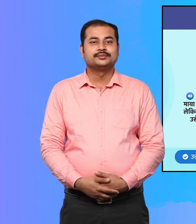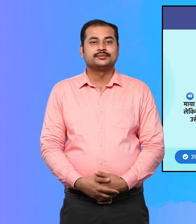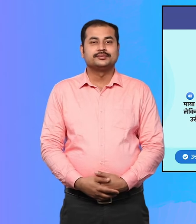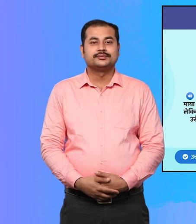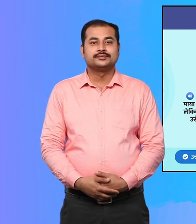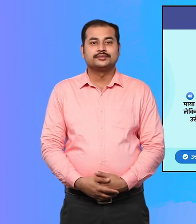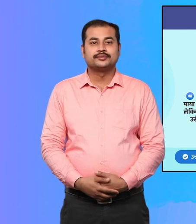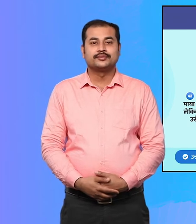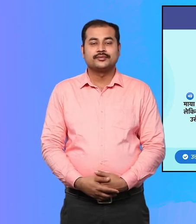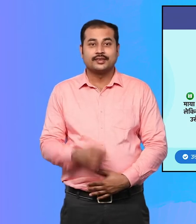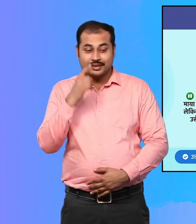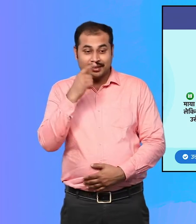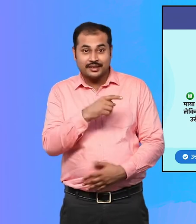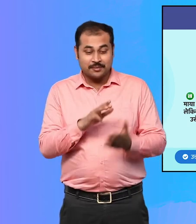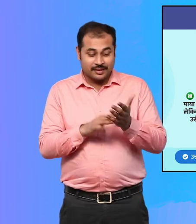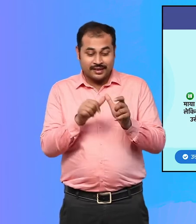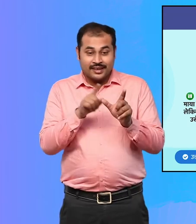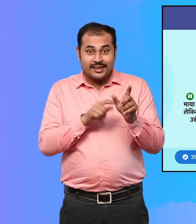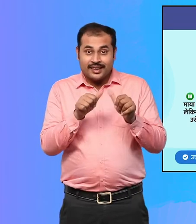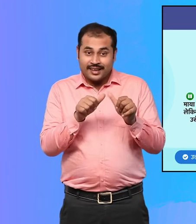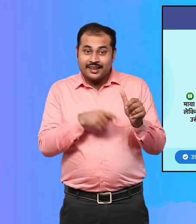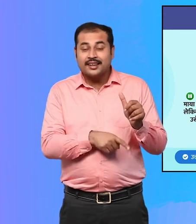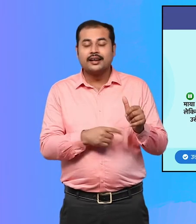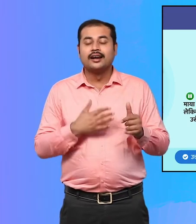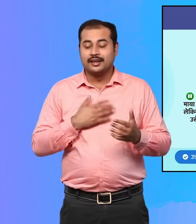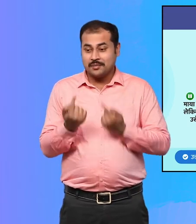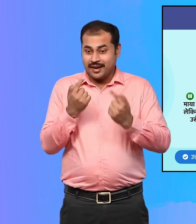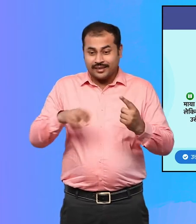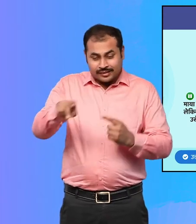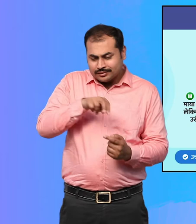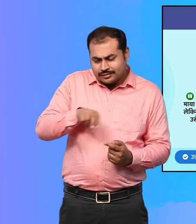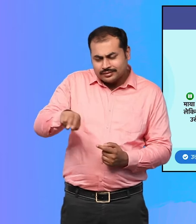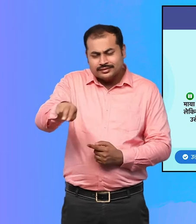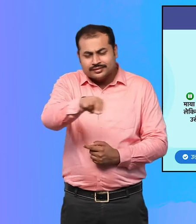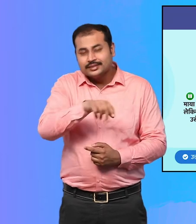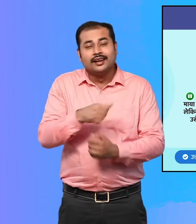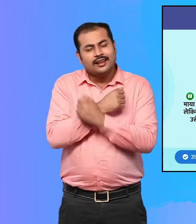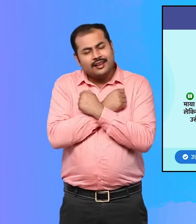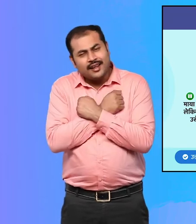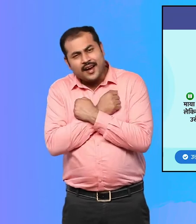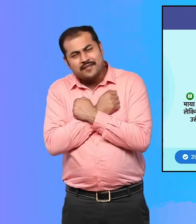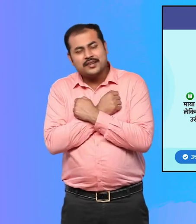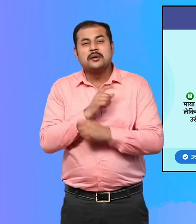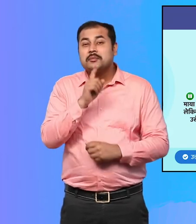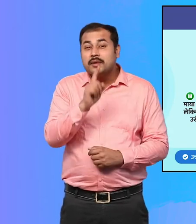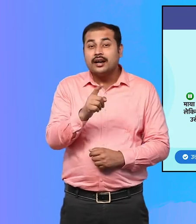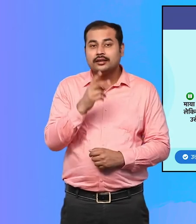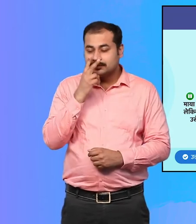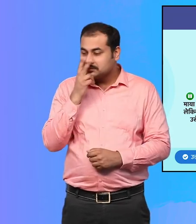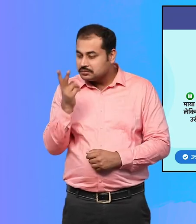है कि माया को पार्क में टहलना पसंद है है लेकिन वह